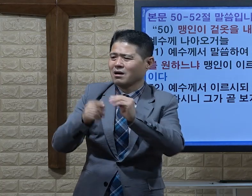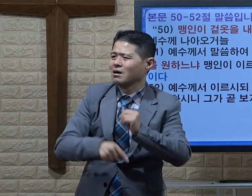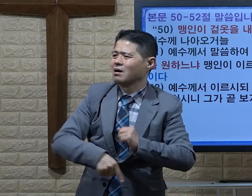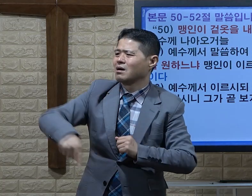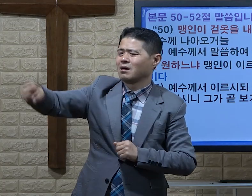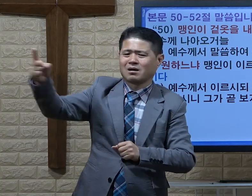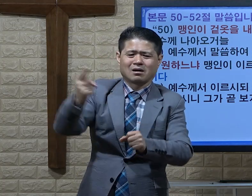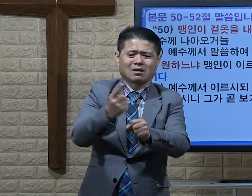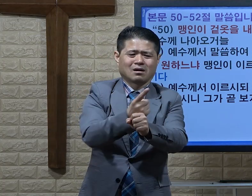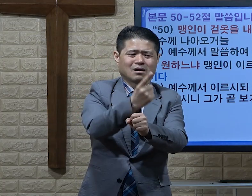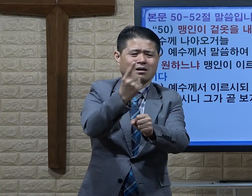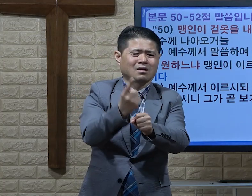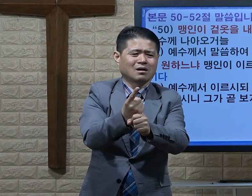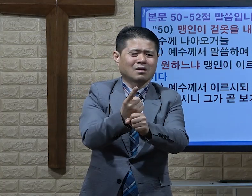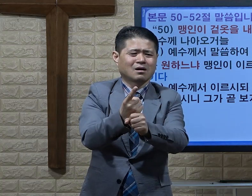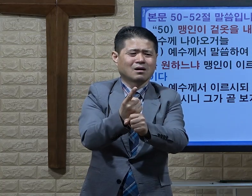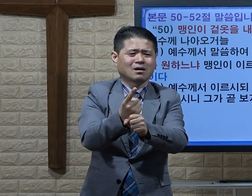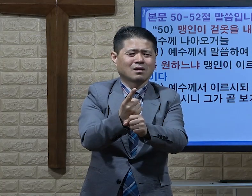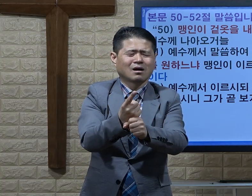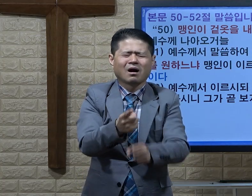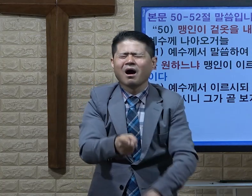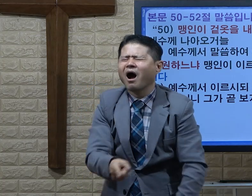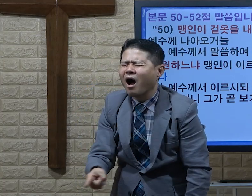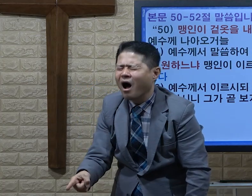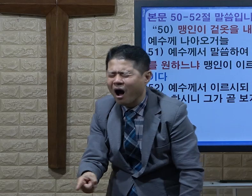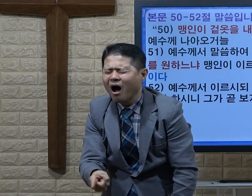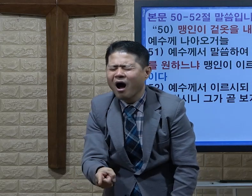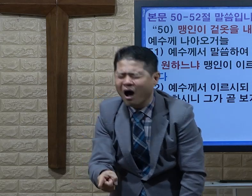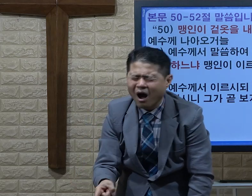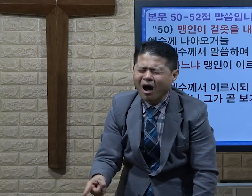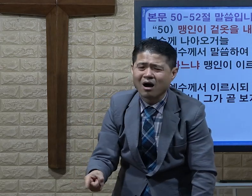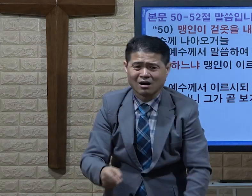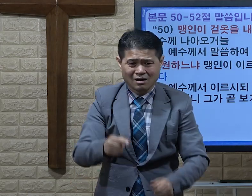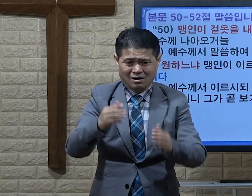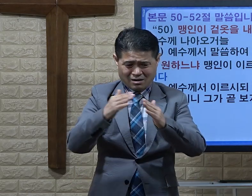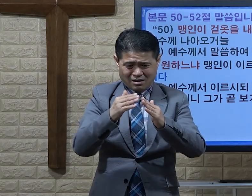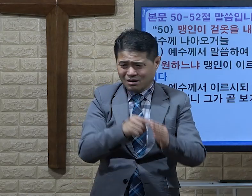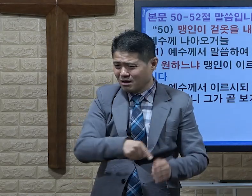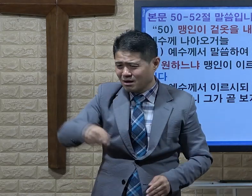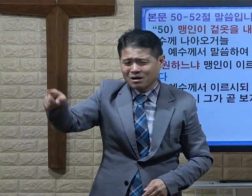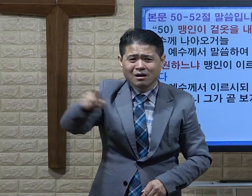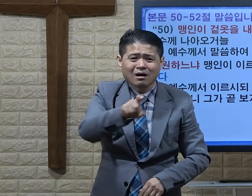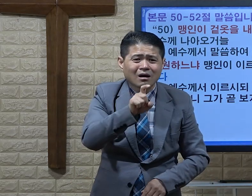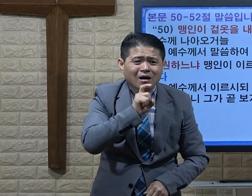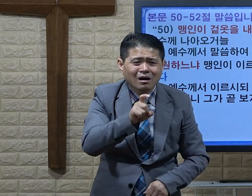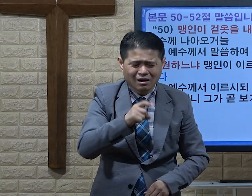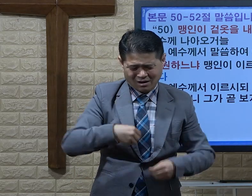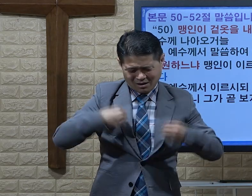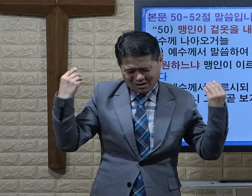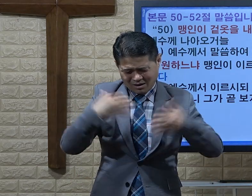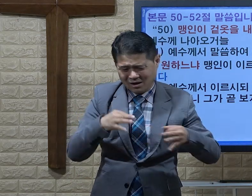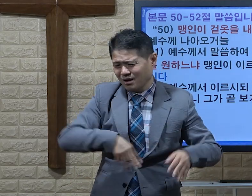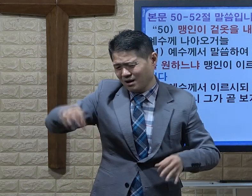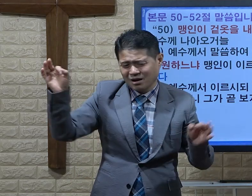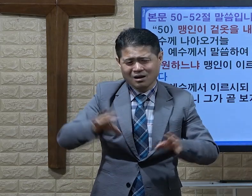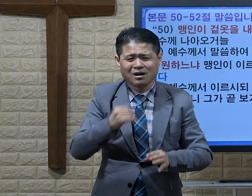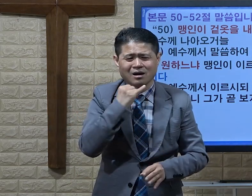집까지 가는데 맹인은 1시간이었습니다. 사람들은 그냥 왔다 갔다 하면 10분이면 금방이잖아요.